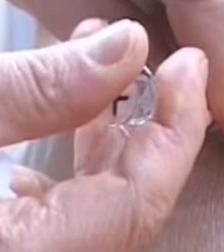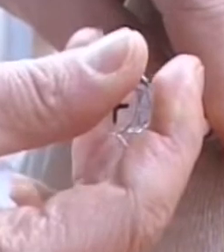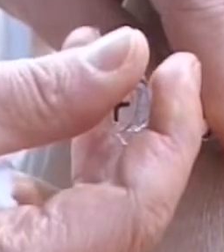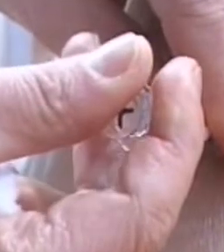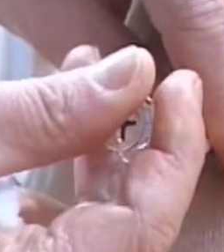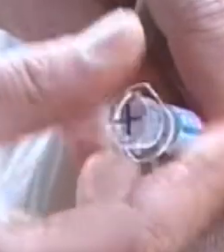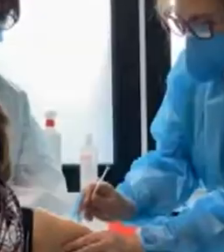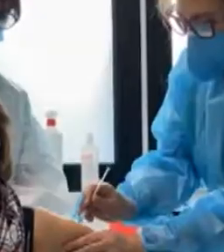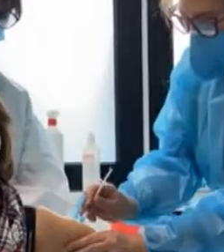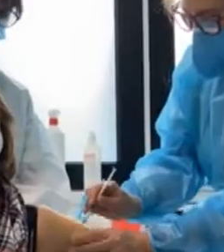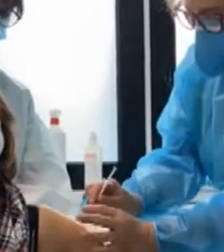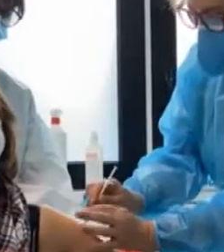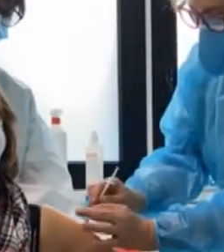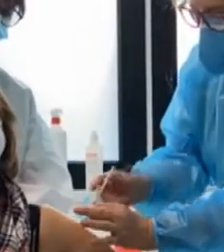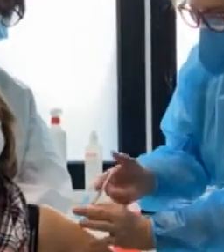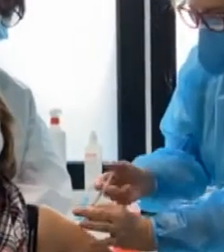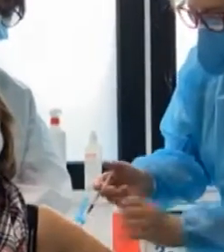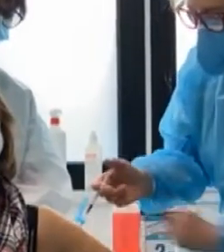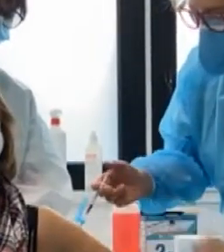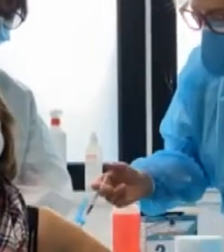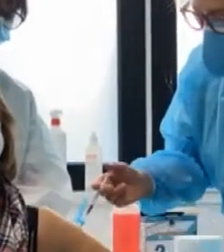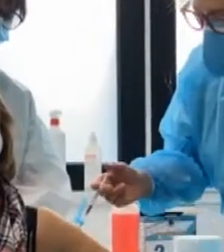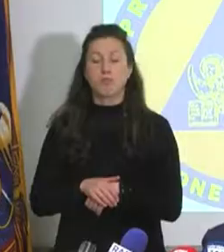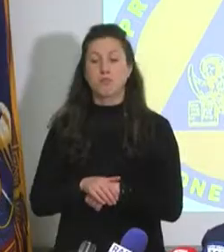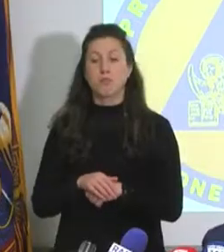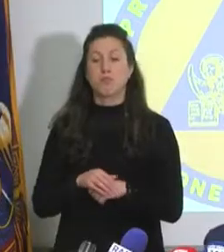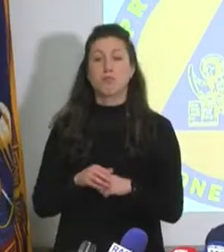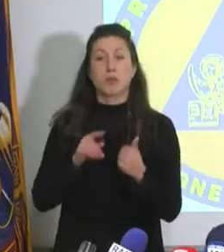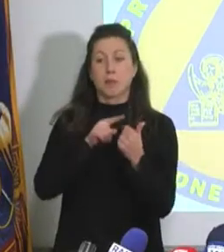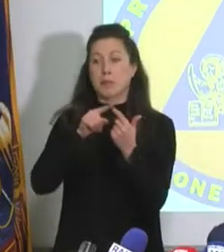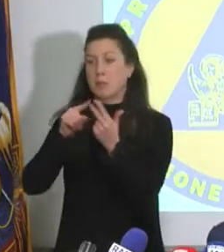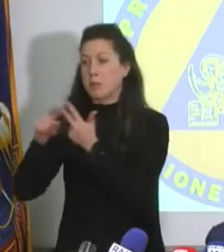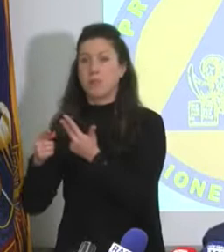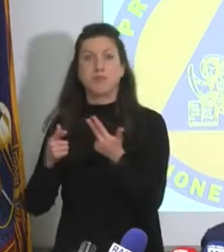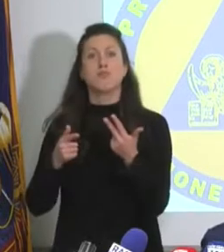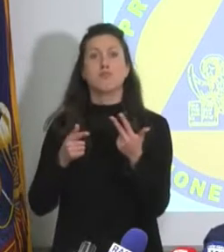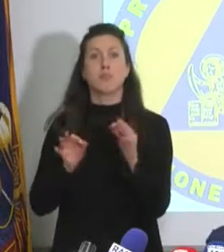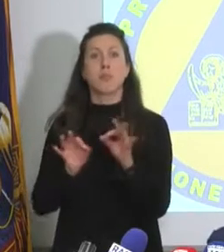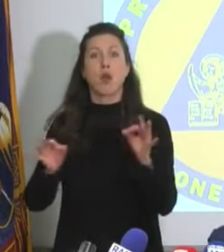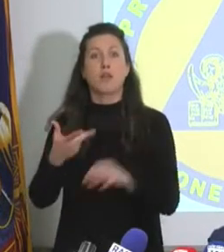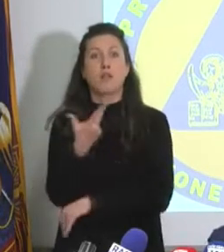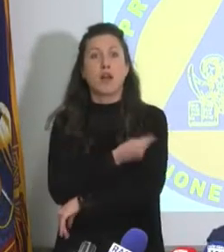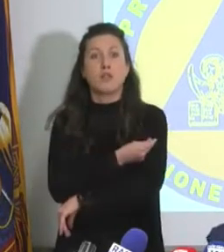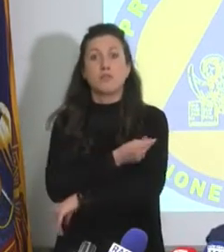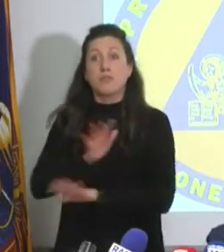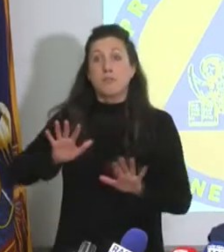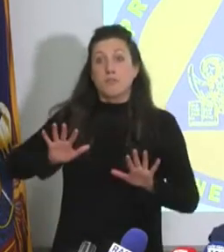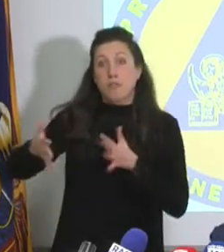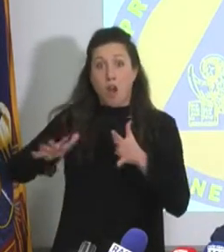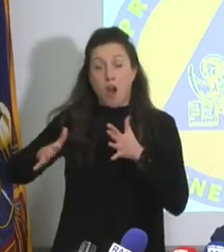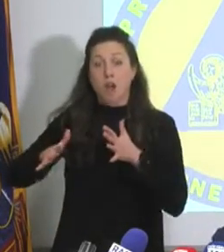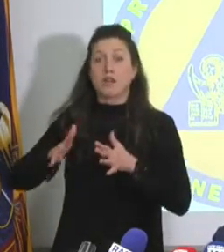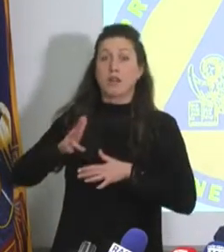johns lynn johnson e reitera è uno scenario che ci permette di dire insomma che alla volta di di febbraio marzo dovremo vedere un po più